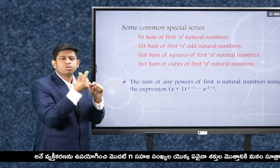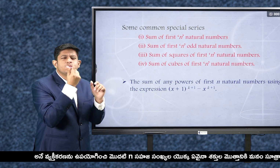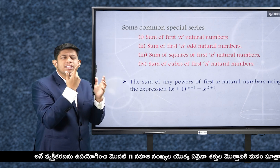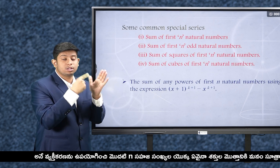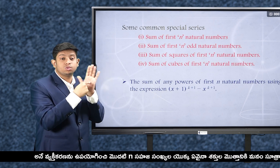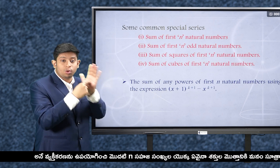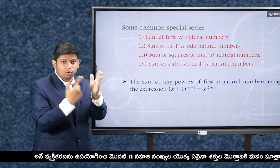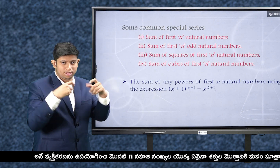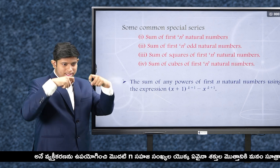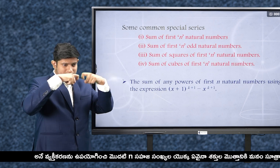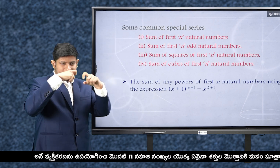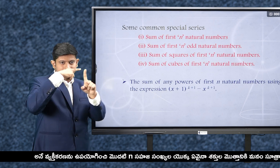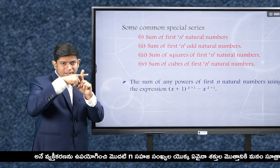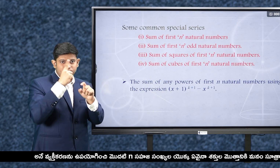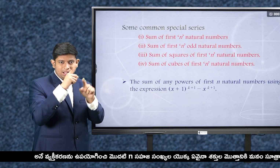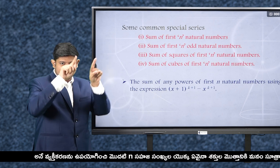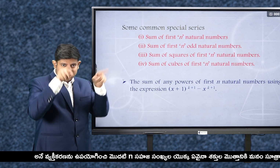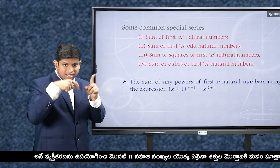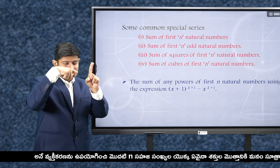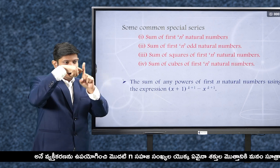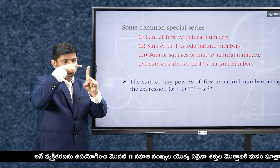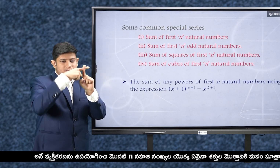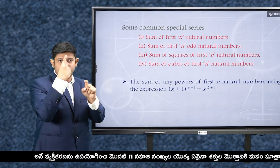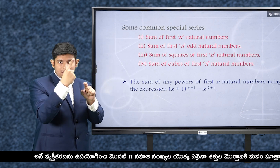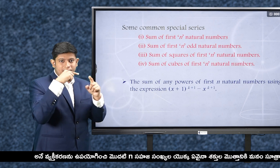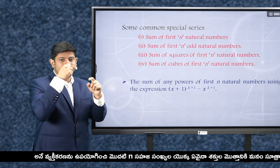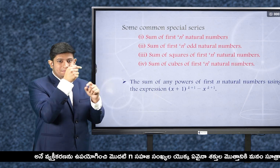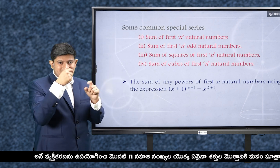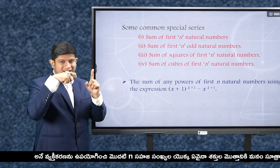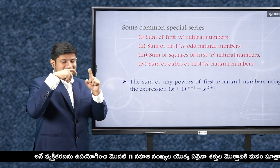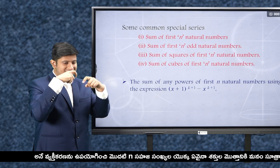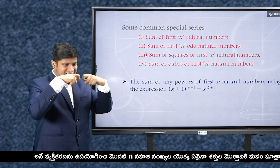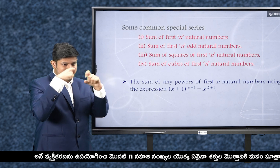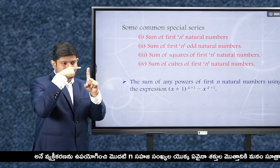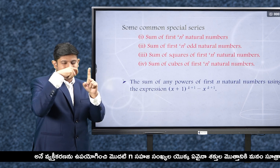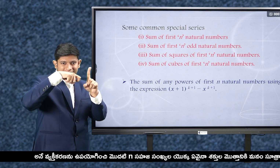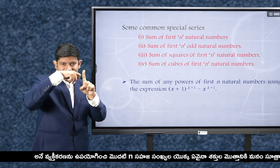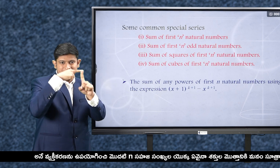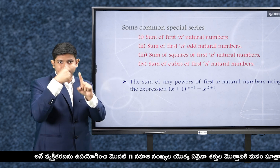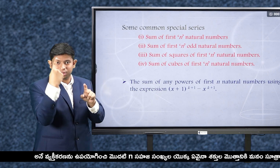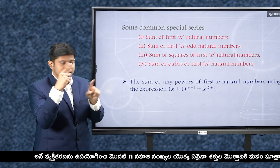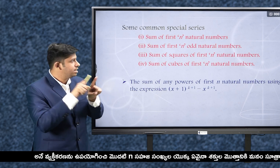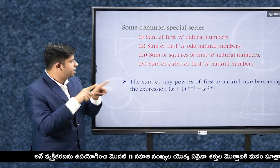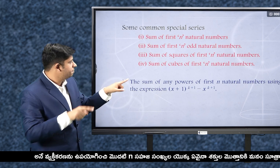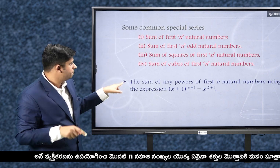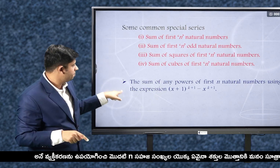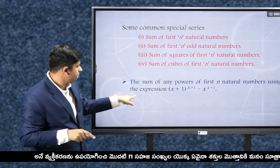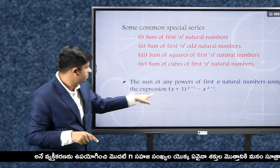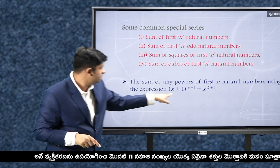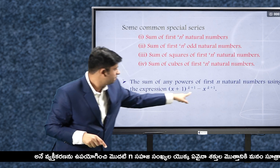వ్యక్తీకరణను ఉపయోగించి మొదటి n సహజ సంఖ్యల యొక్క ఏవైనా శక్తుల మొత్తానికి మనం సూత్రాన్ని